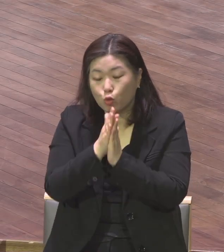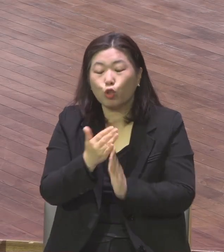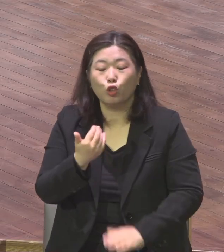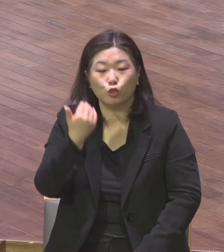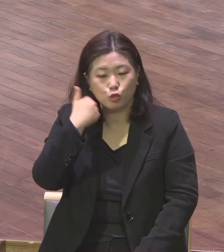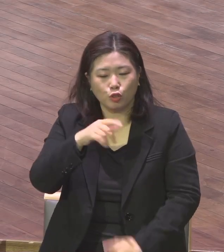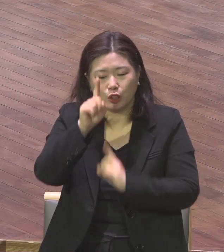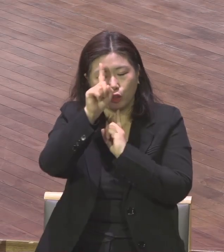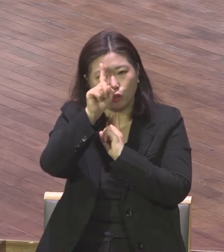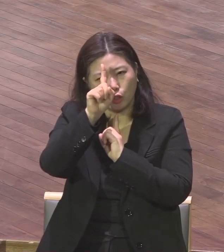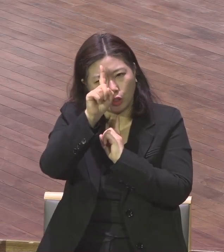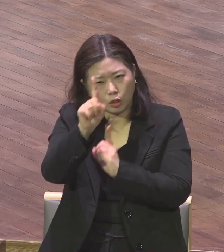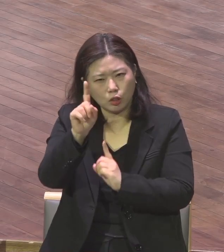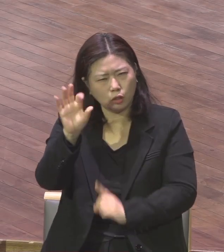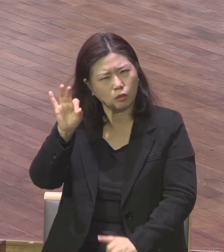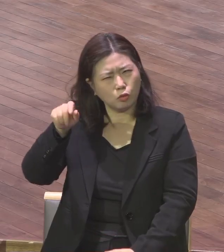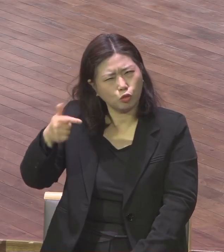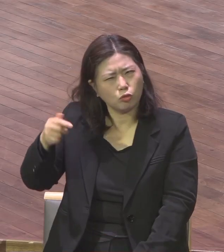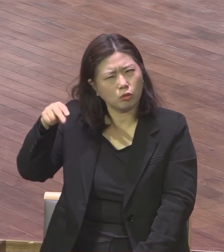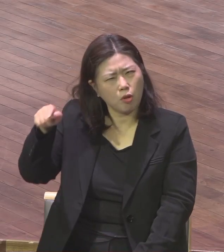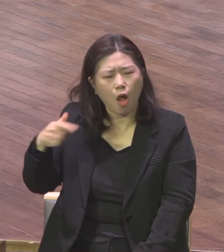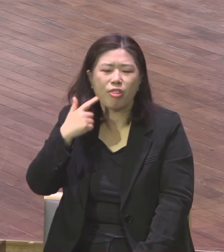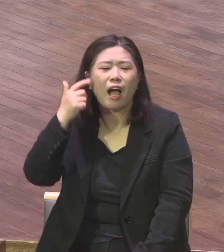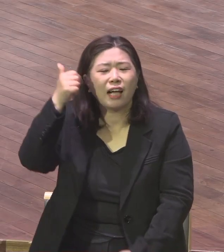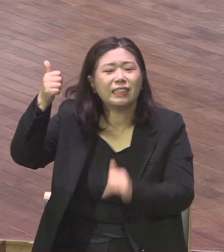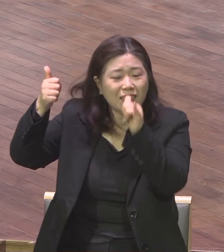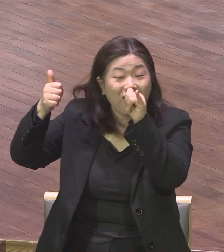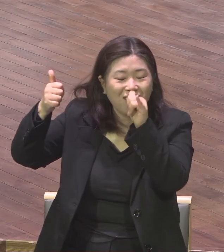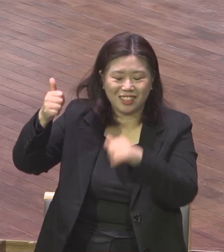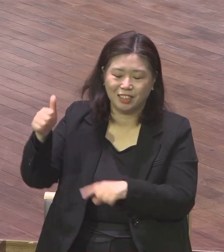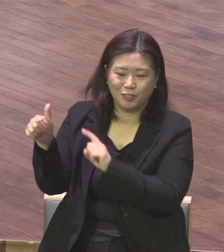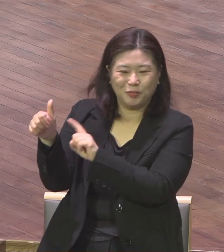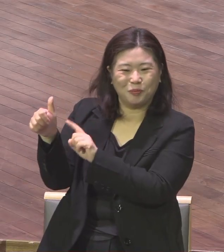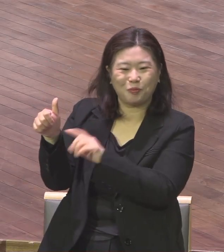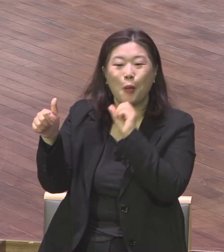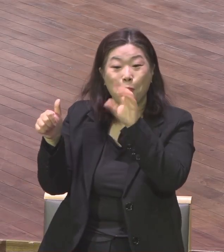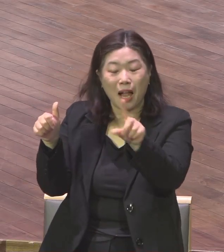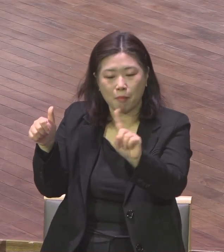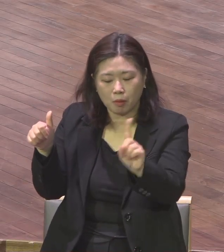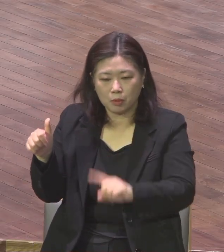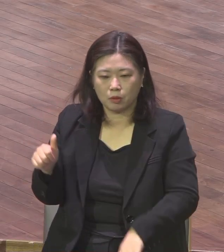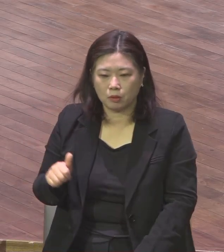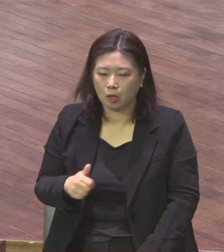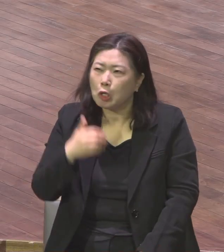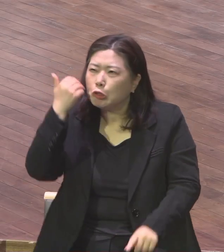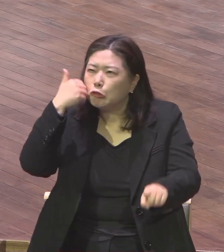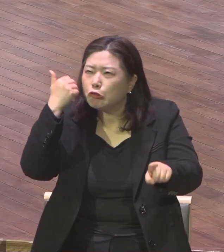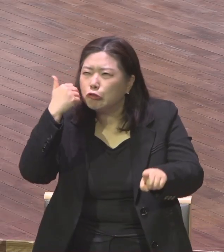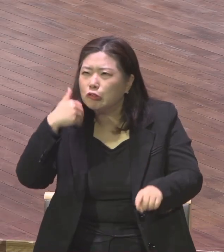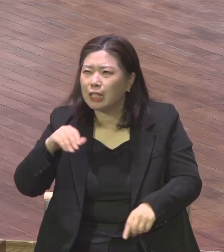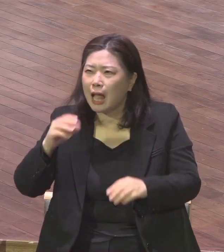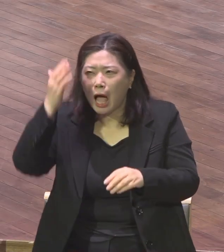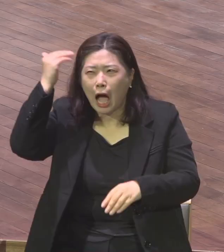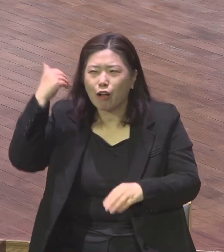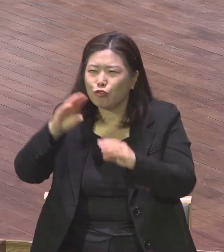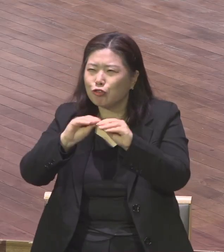어떤 사람은 우리나라 땅 모양이 호랑이를 닮았다